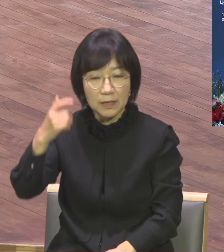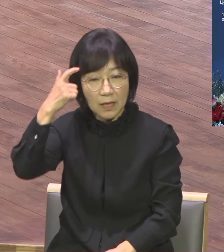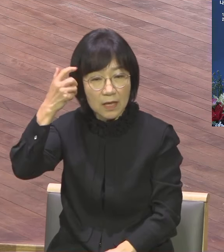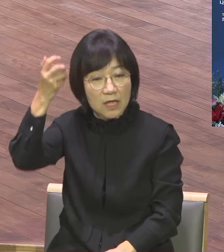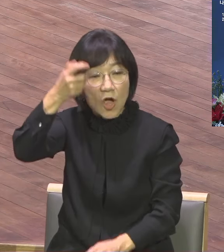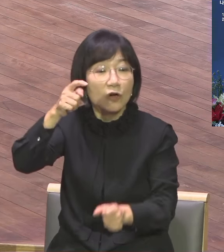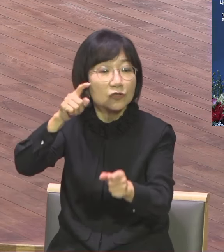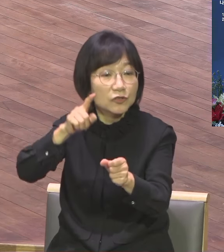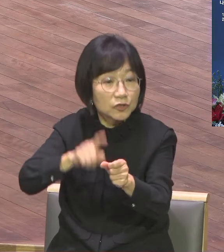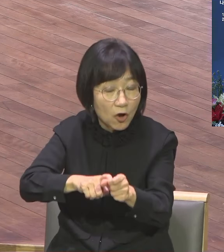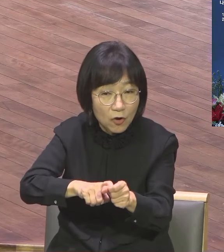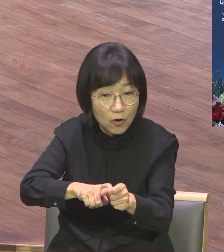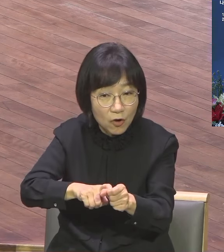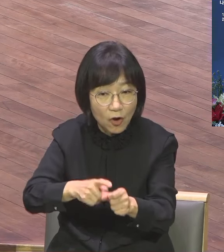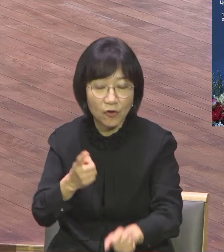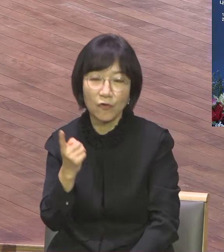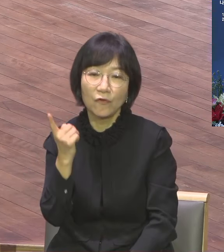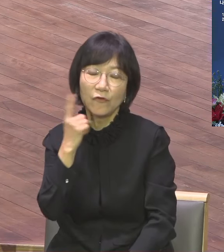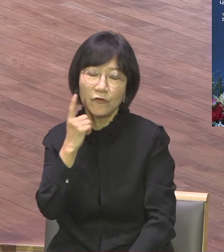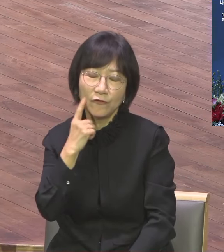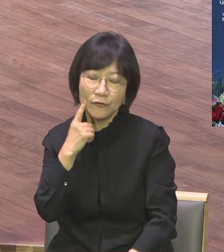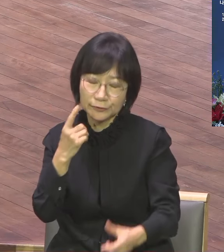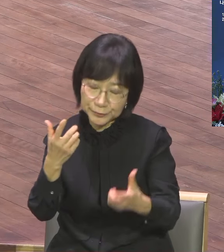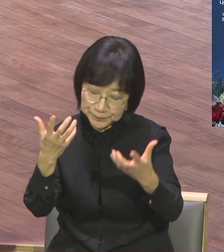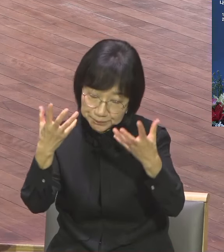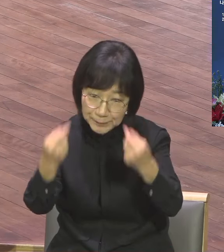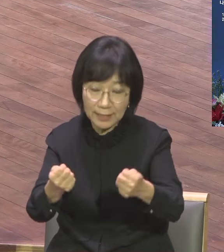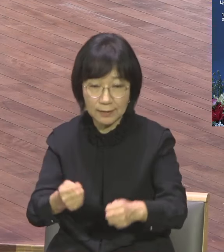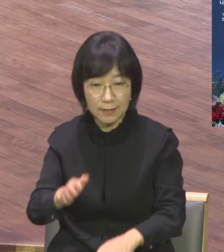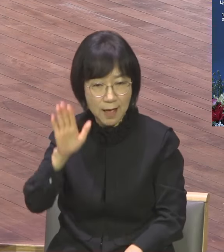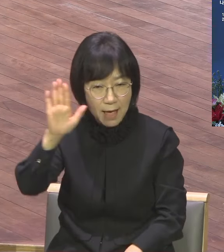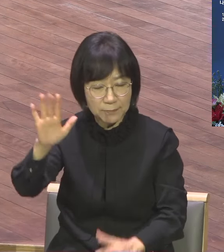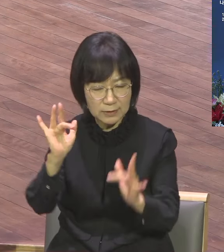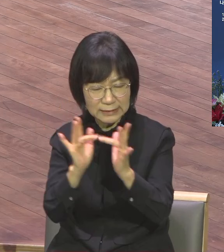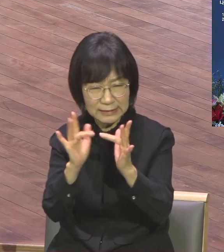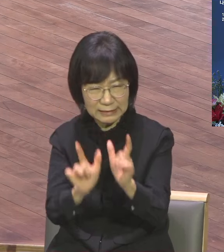거짓된 내용이 온라인상에 무차별로 올라옵니다. 이제